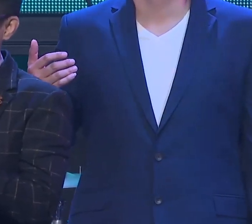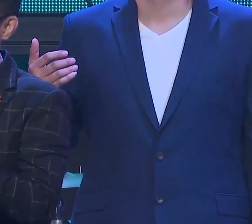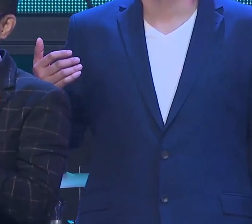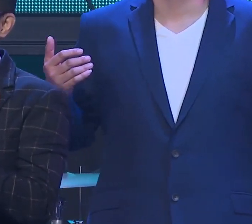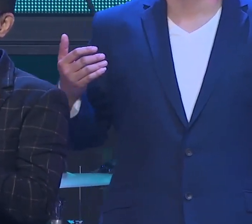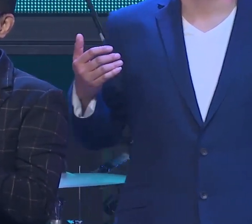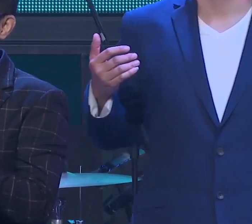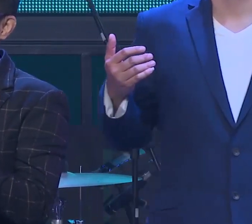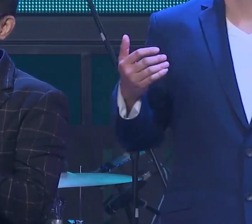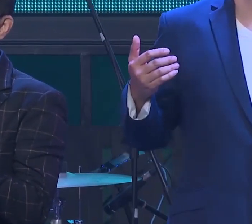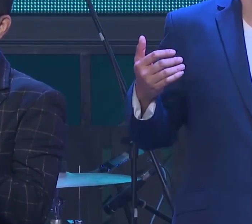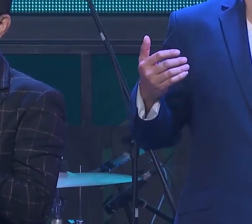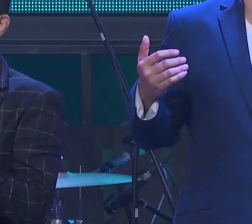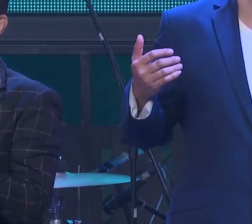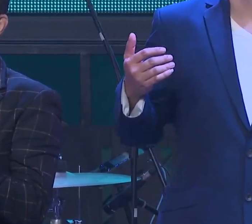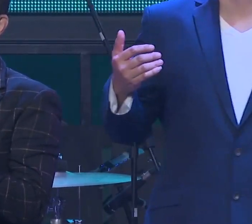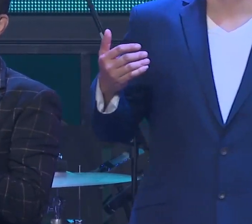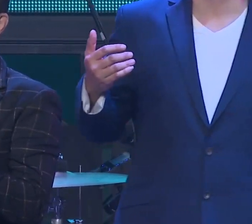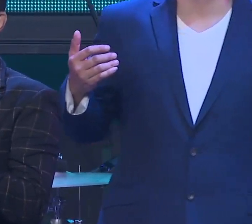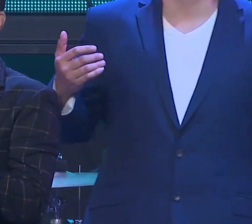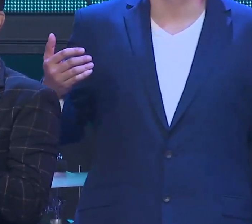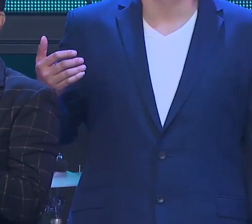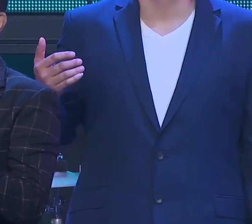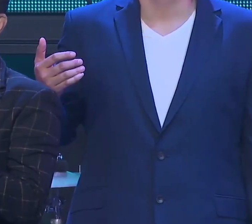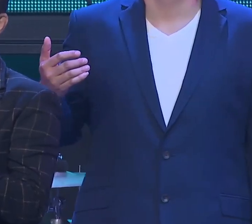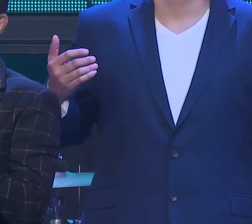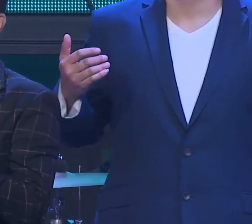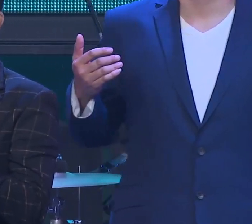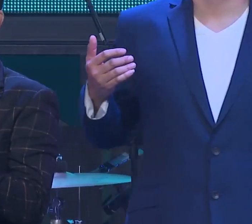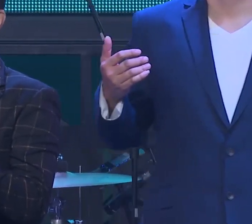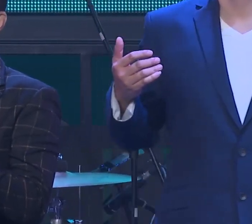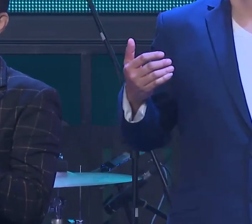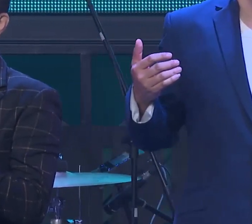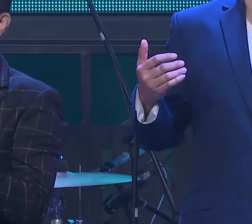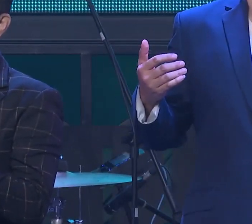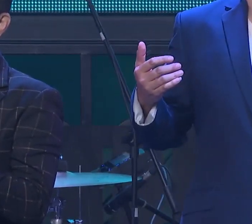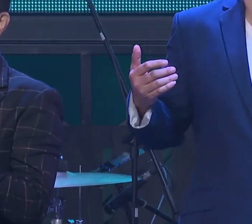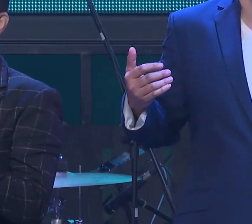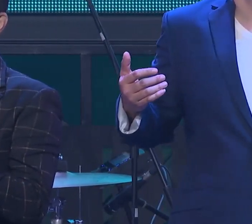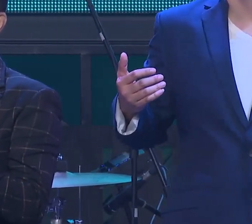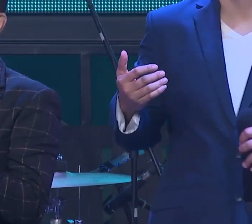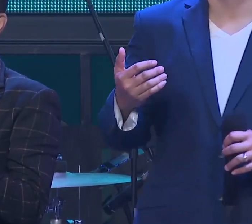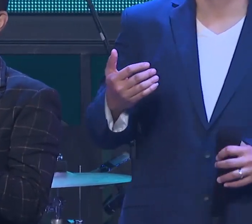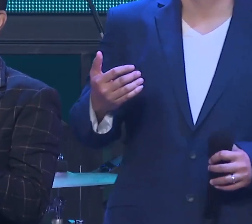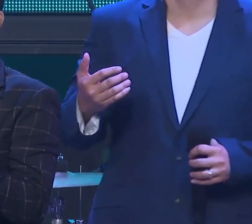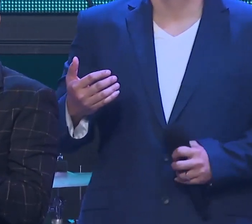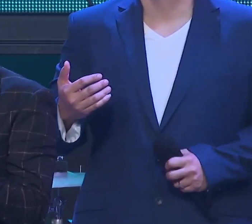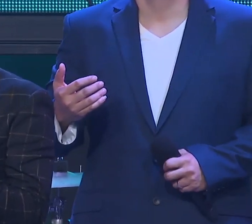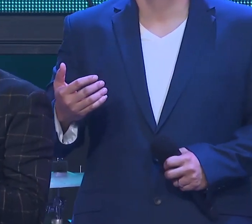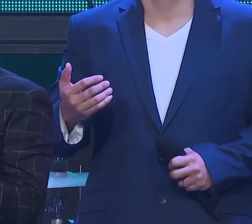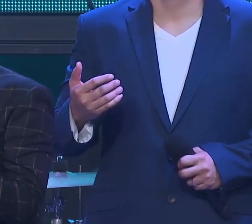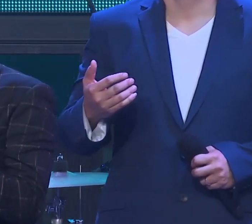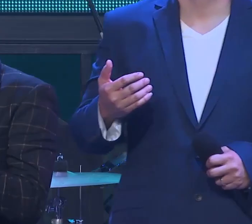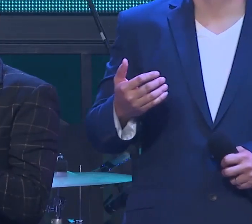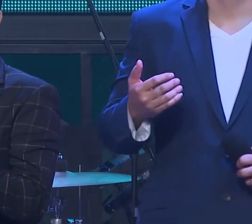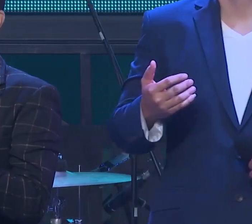warga negara ini Tuhan menjadi warga negara yang sungguh-sungguh mengasihi Engkau. Menjadi warga negara yang hidupnya takut akan Engkau